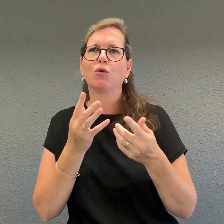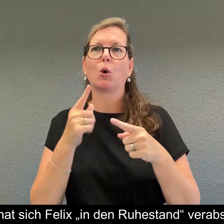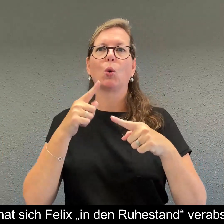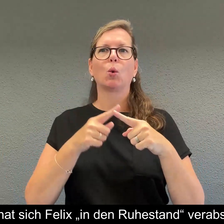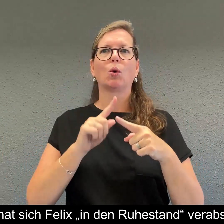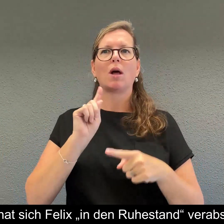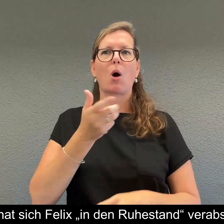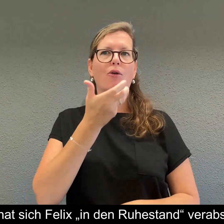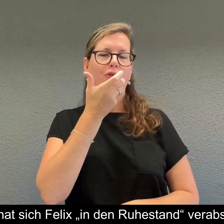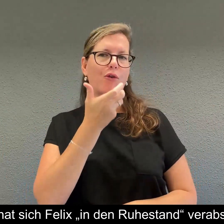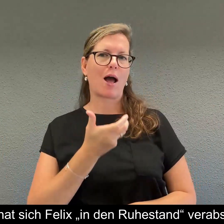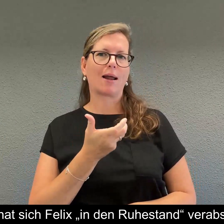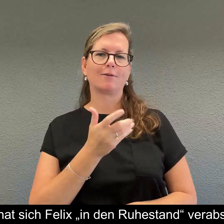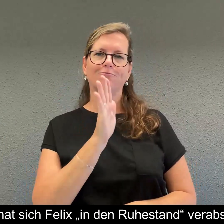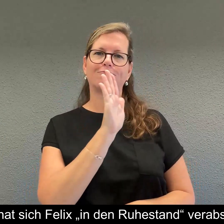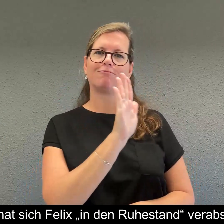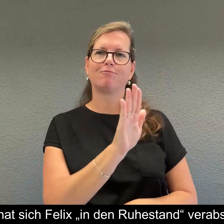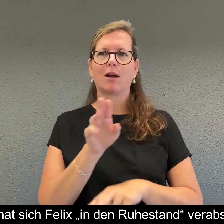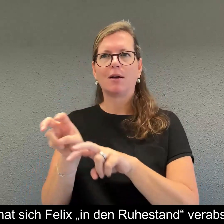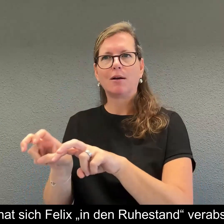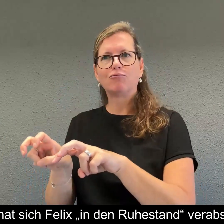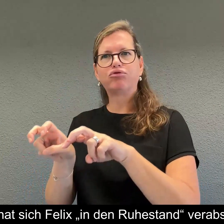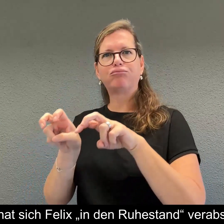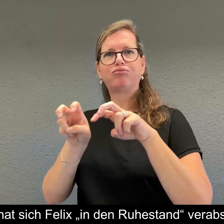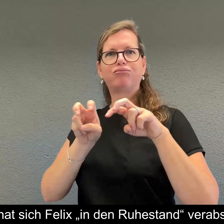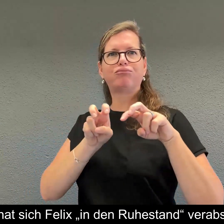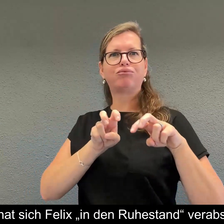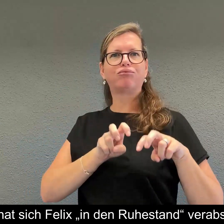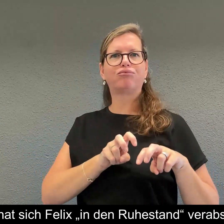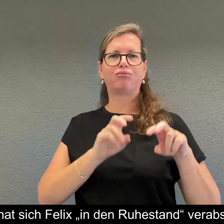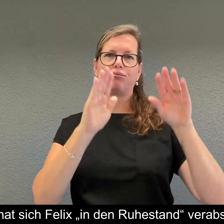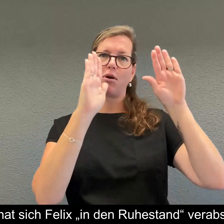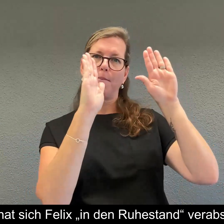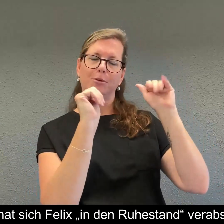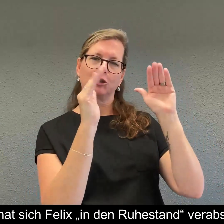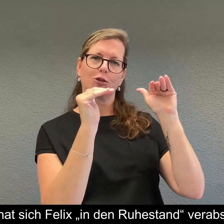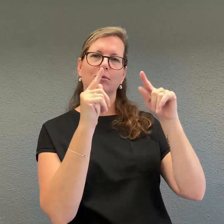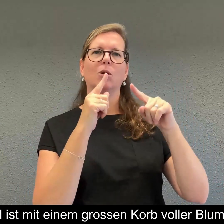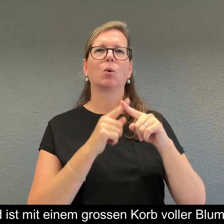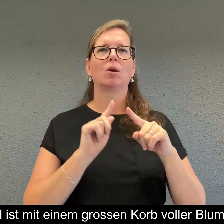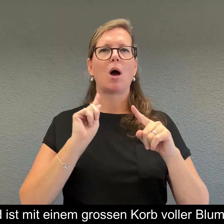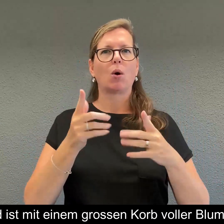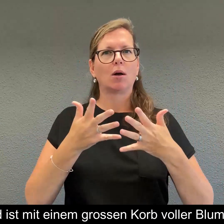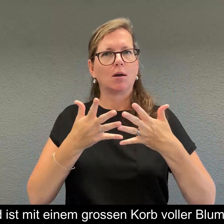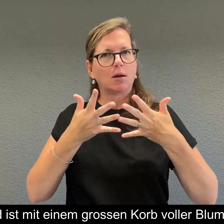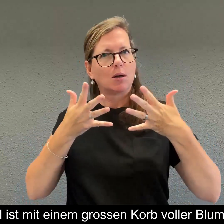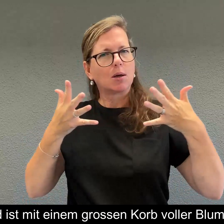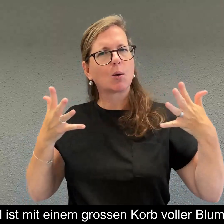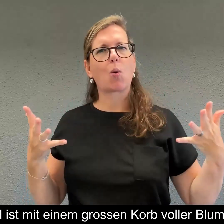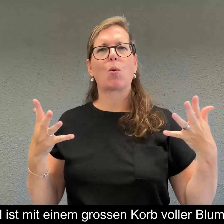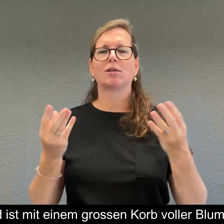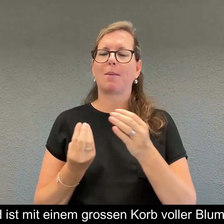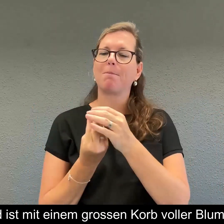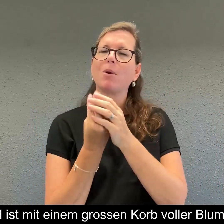Und da hat sich Felix in den Ruhestand verabschiedet und ist mit einem großen Korb